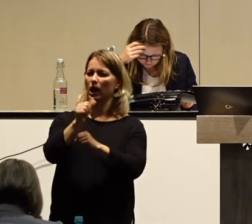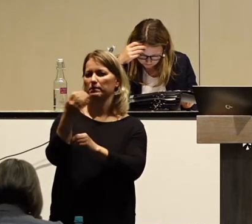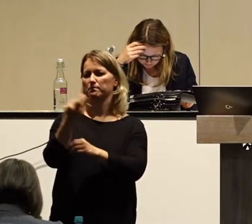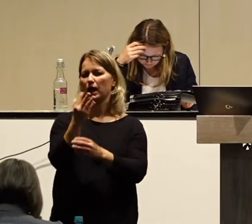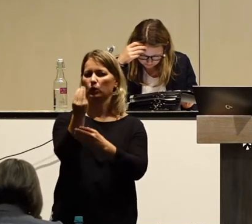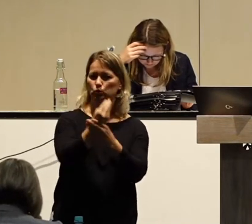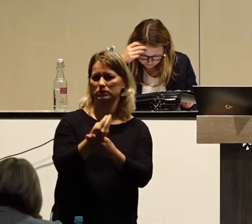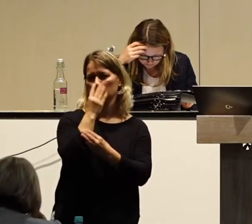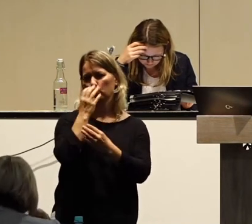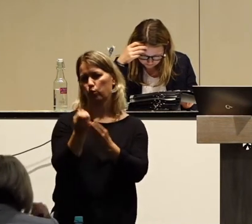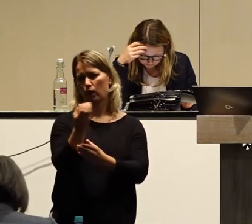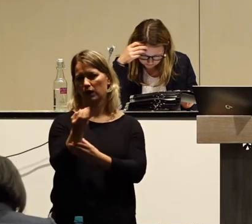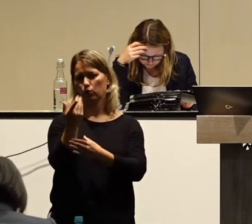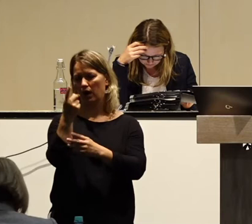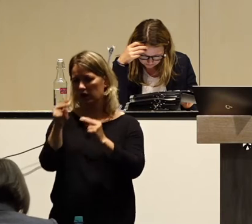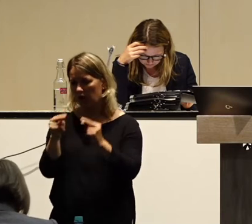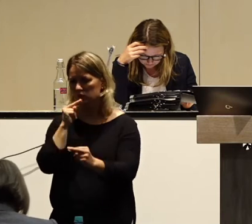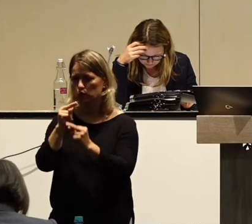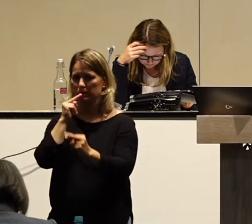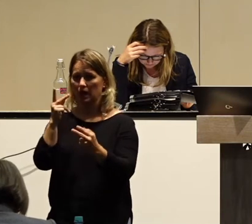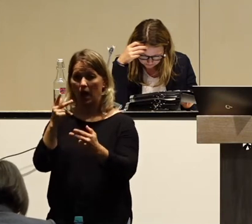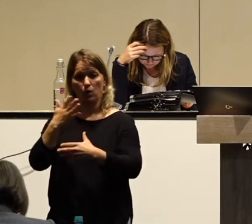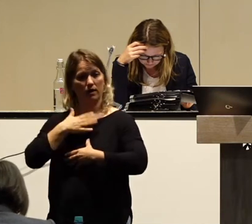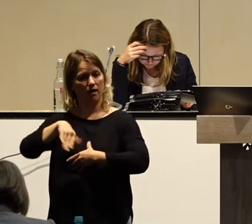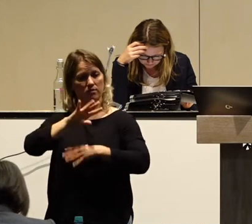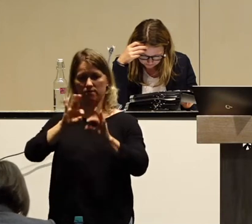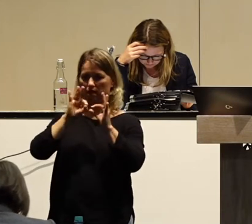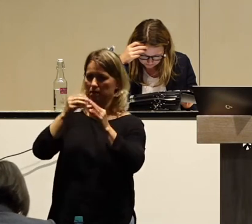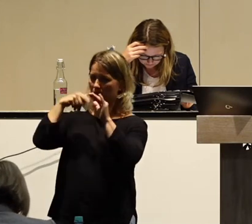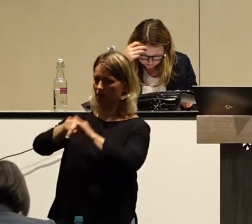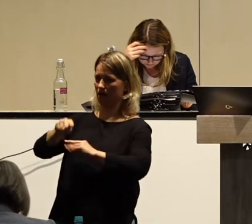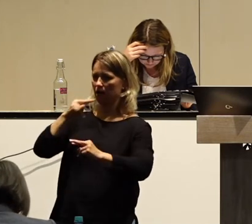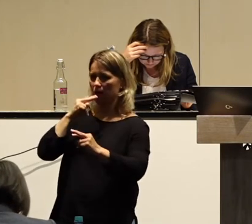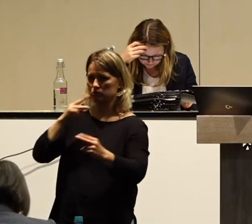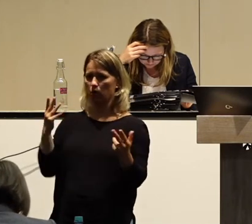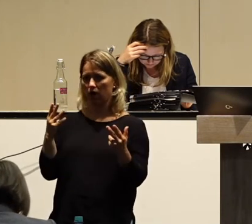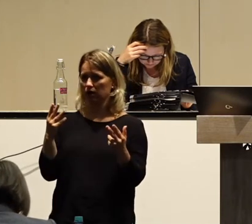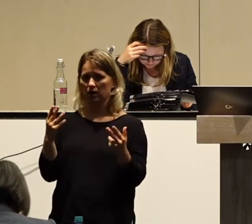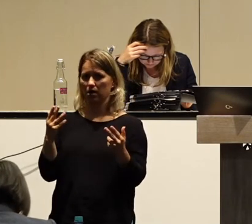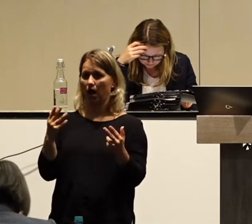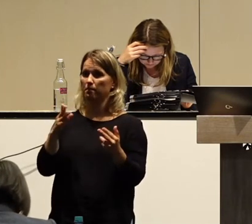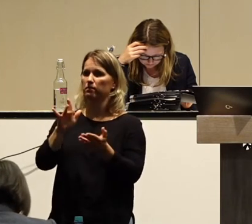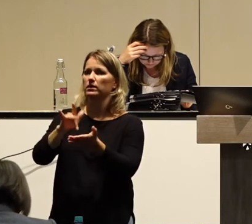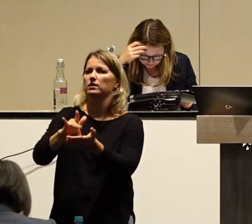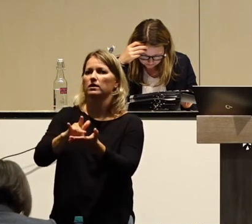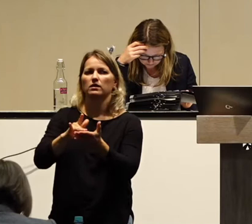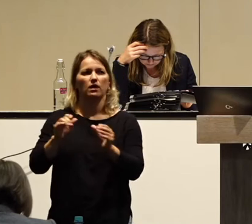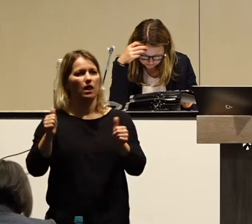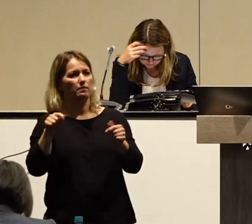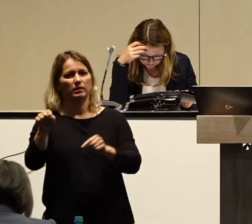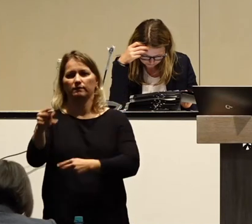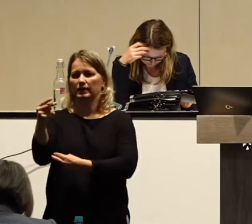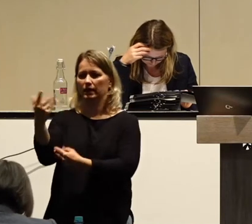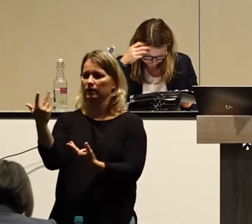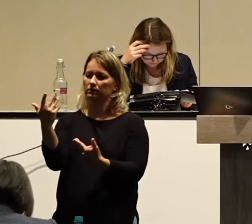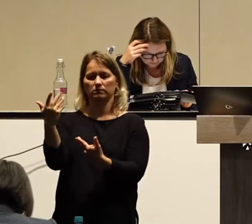dazu, die Gastronomie, auch wir gehen als Familie gerne in Restaurants, aber das ist nicht der Inhalt und der Mittelpunkt unseres Lebens, sondern